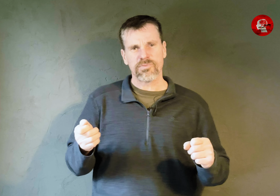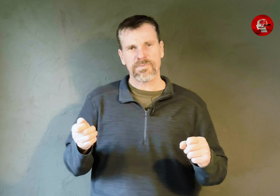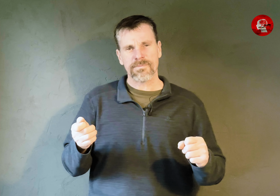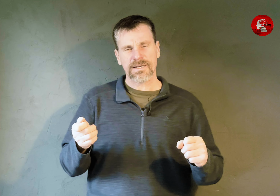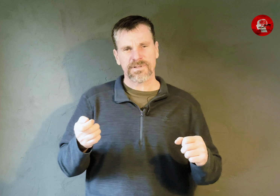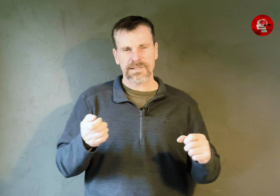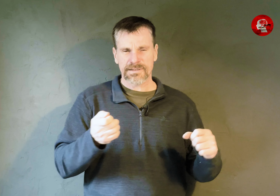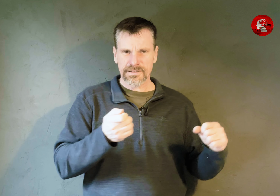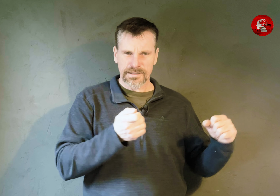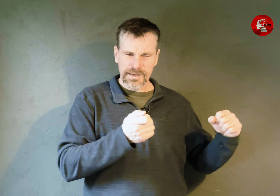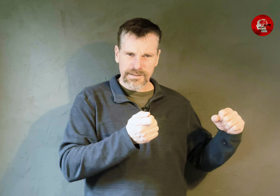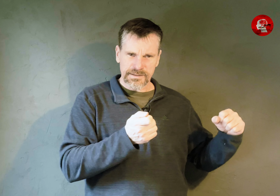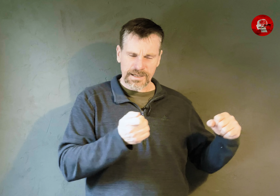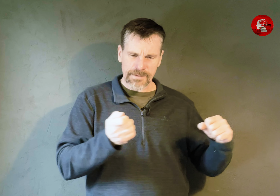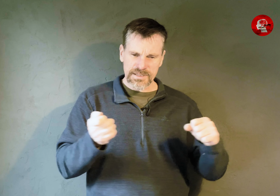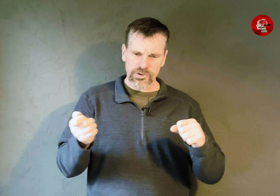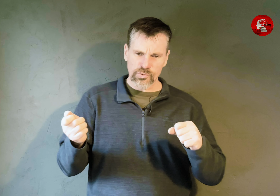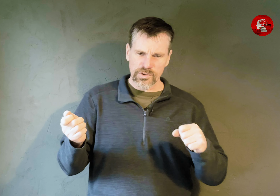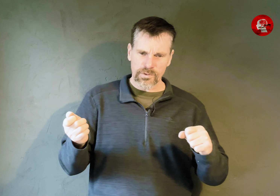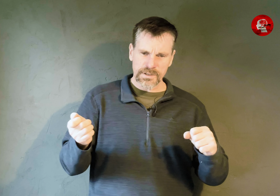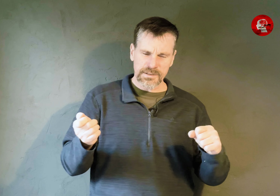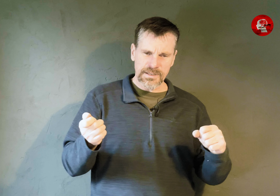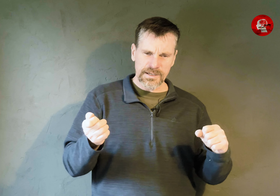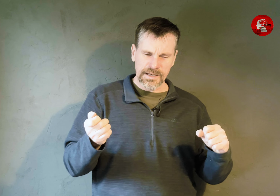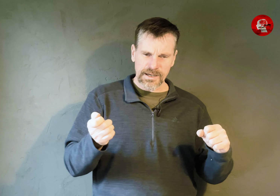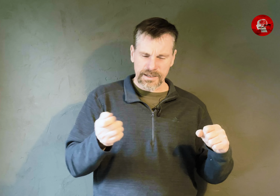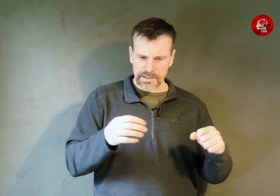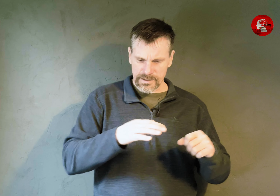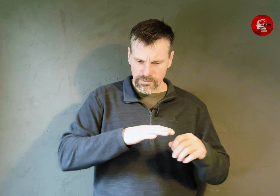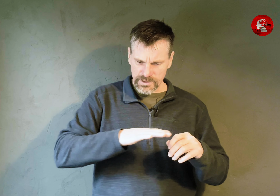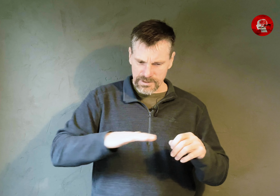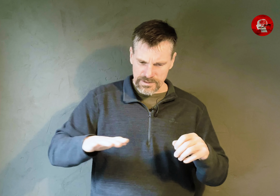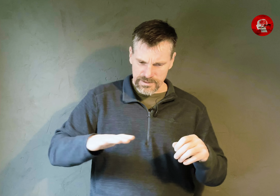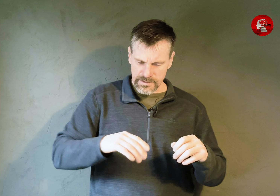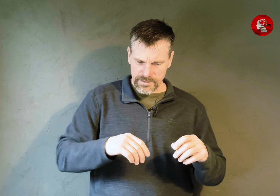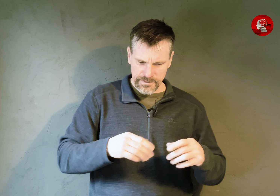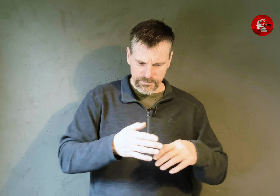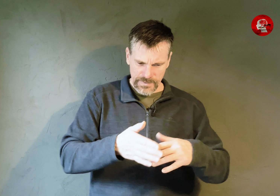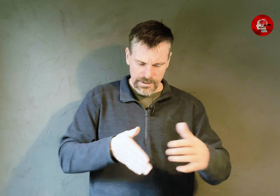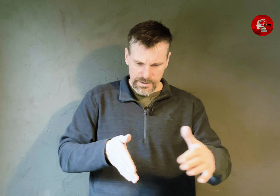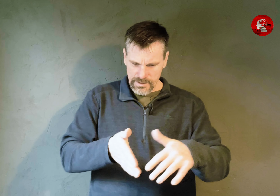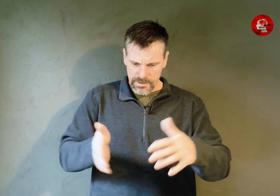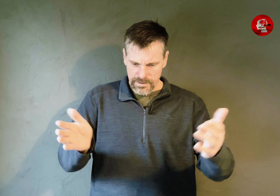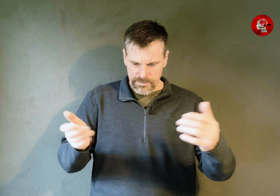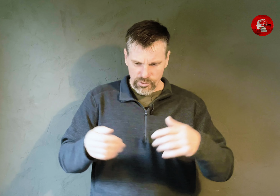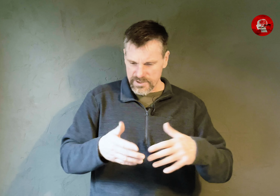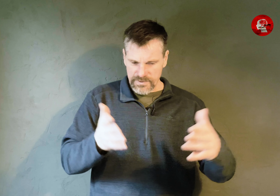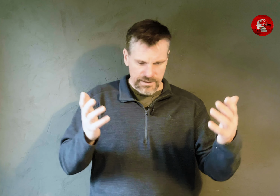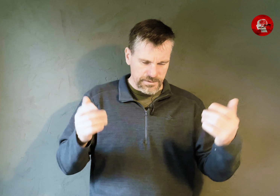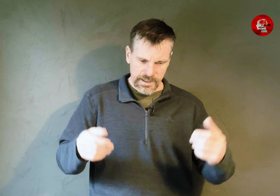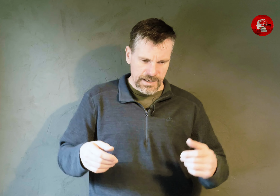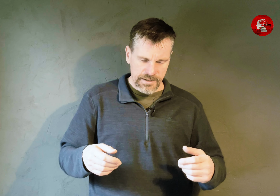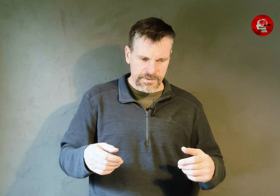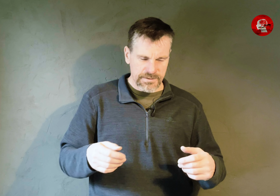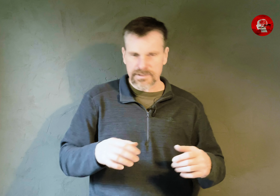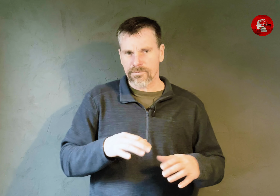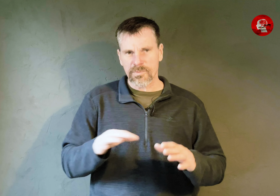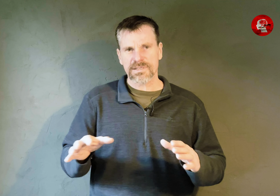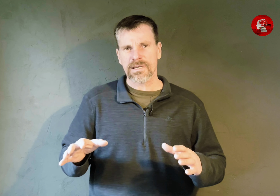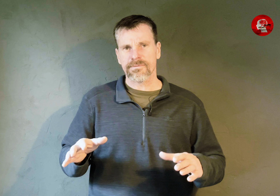problem hat weil da kann man sich schön orientieren an der unteren an brustwinkel und keine ahnung was und es kommt immer dasselbe